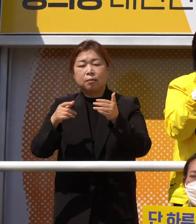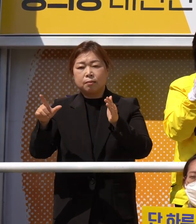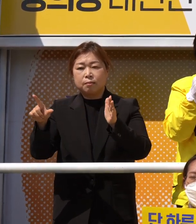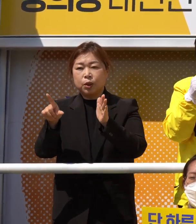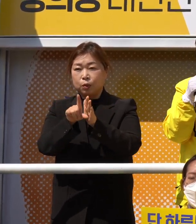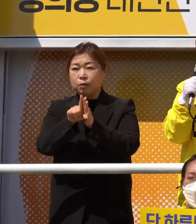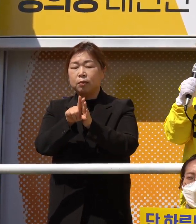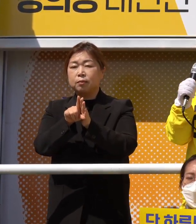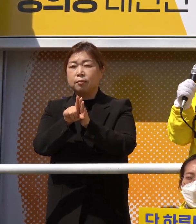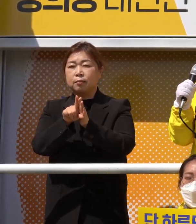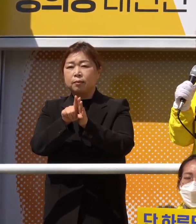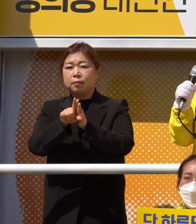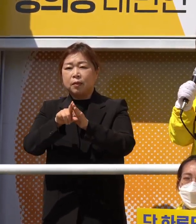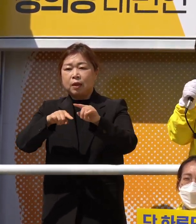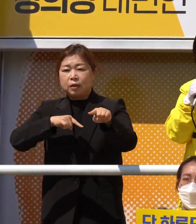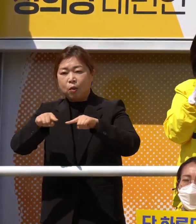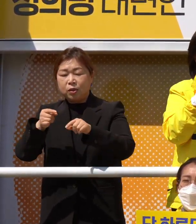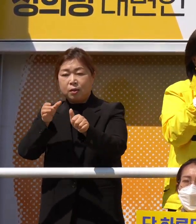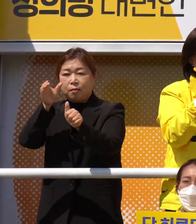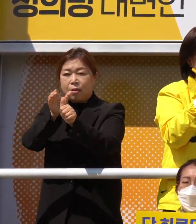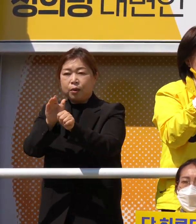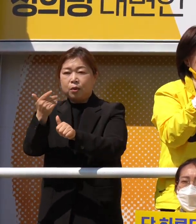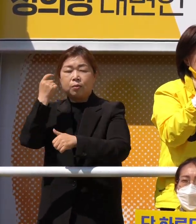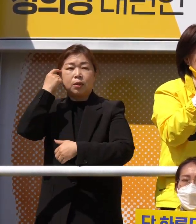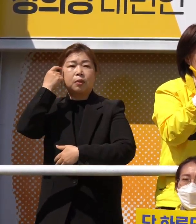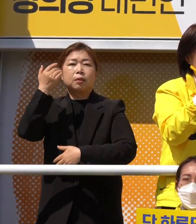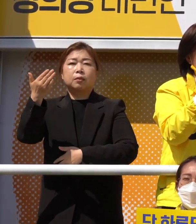믿고 정치를 맡겨야 한단 말입니까?